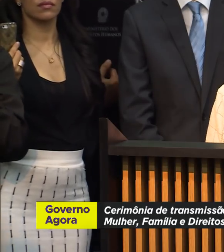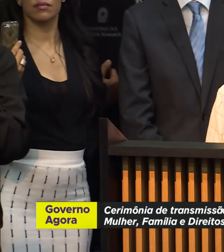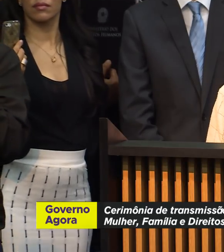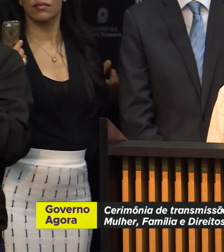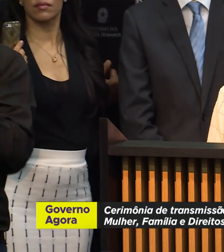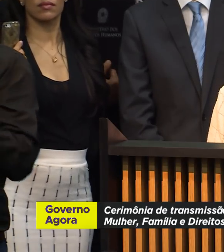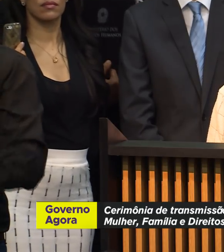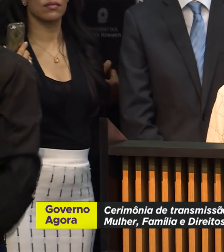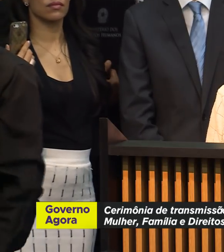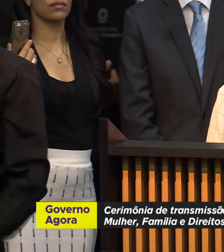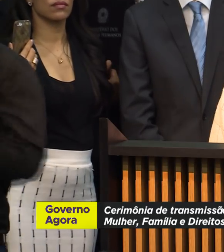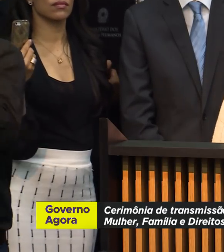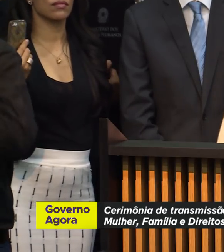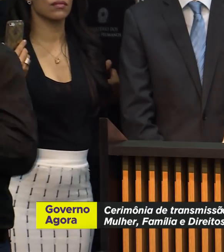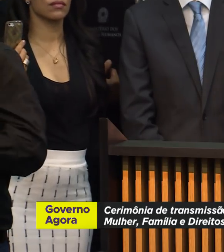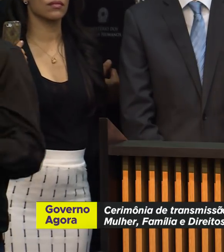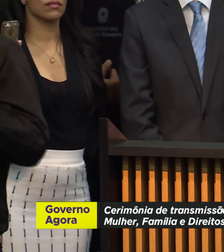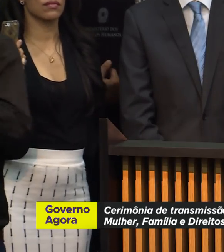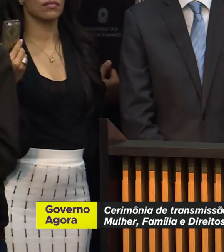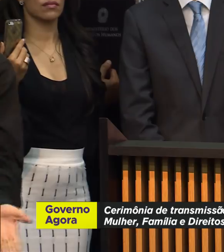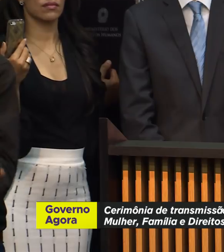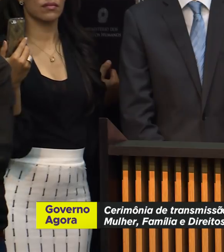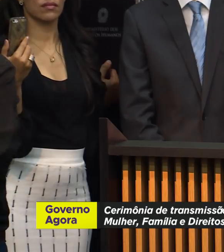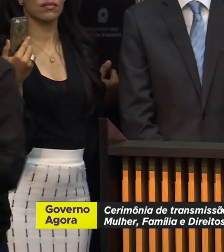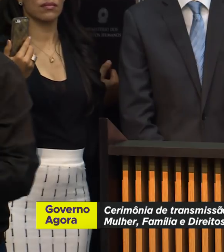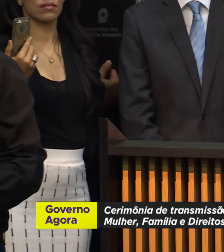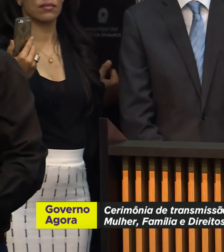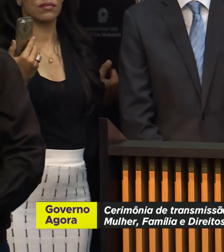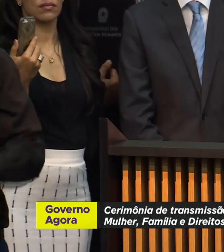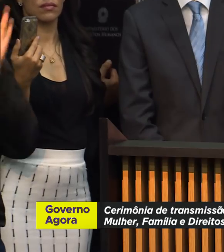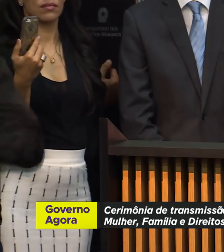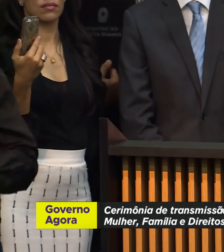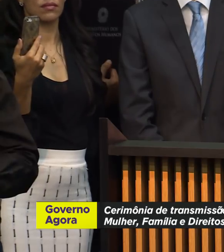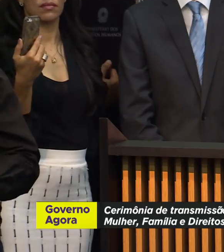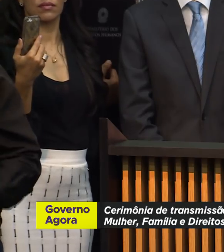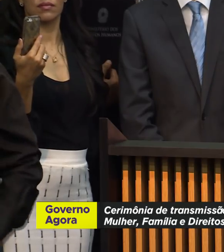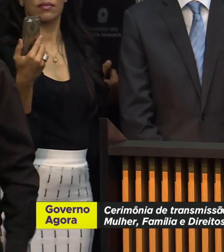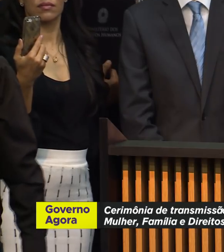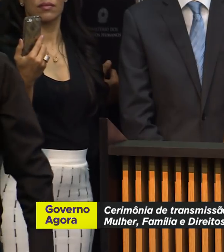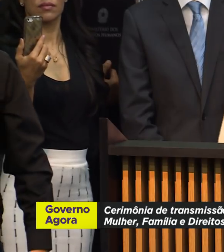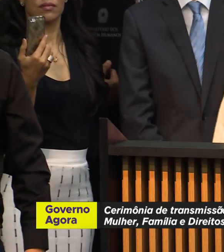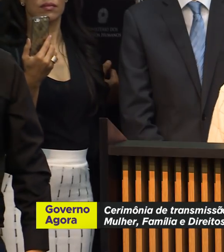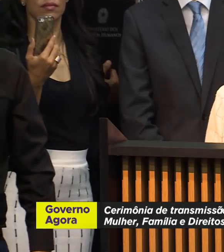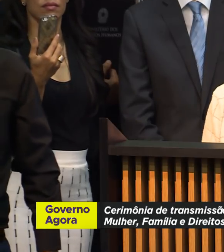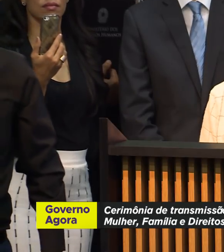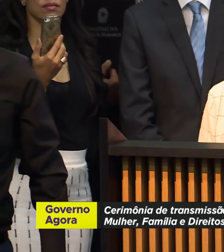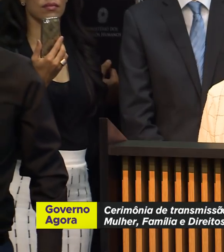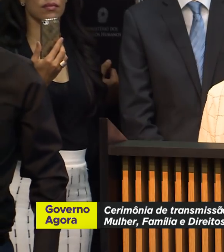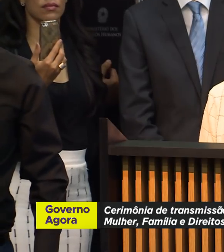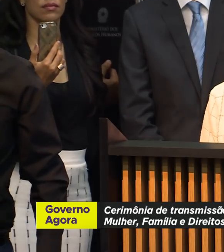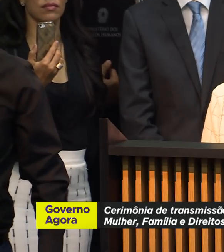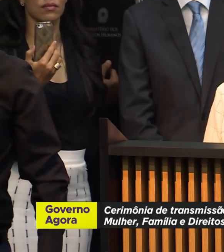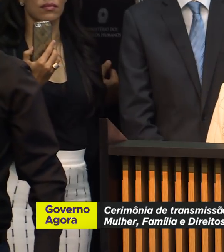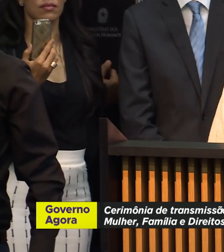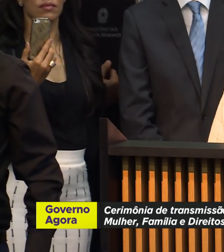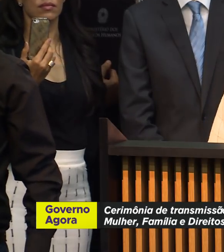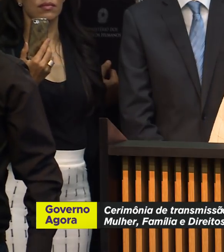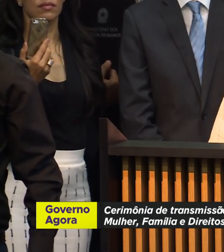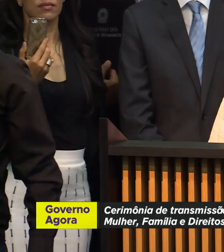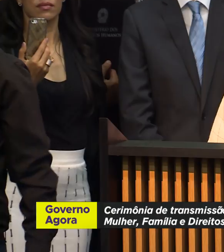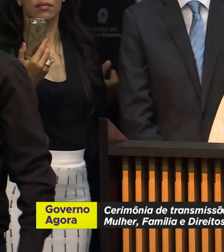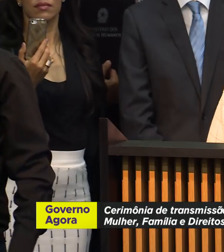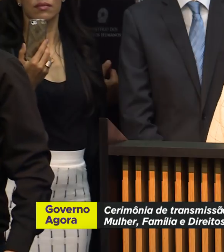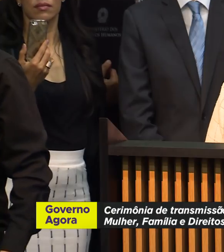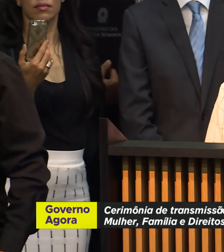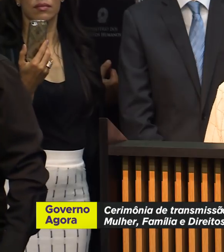mamãe ter que enterrar viva. Vocês acham que essa mulher é feliz? Não é. Essa mulher não é feliz. As mulheres